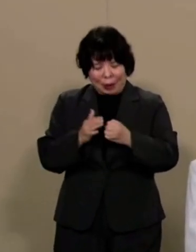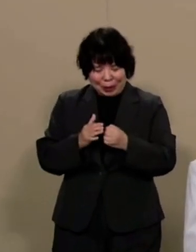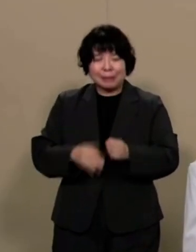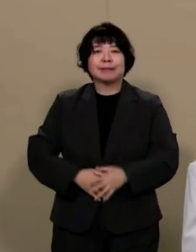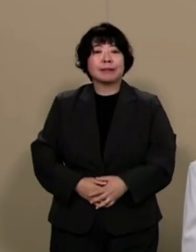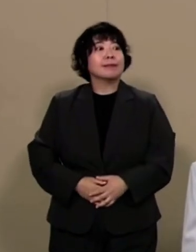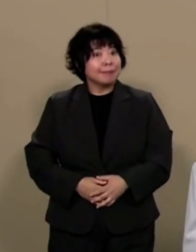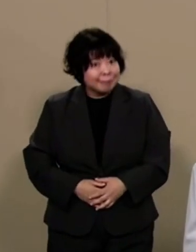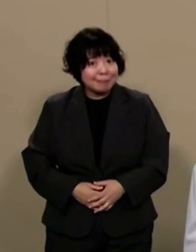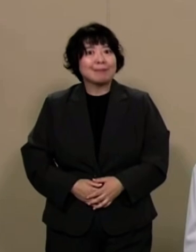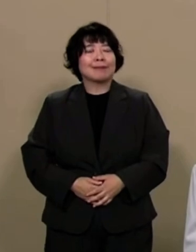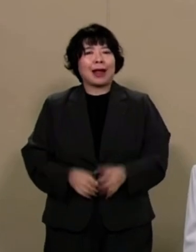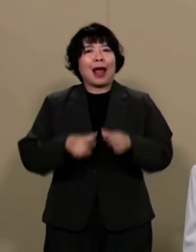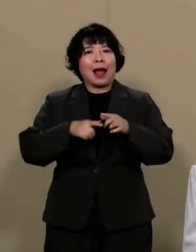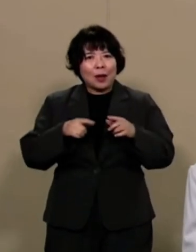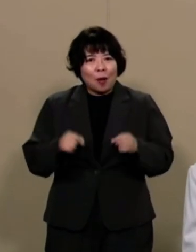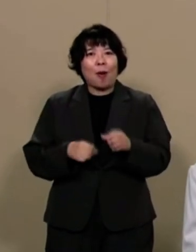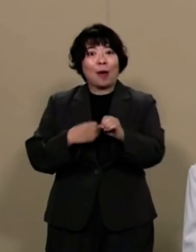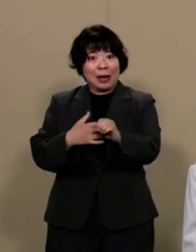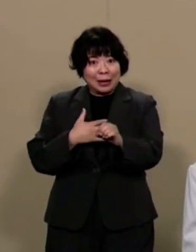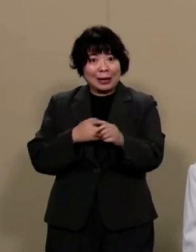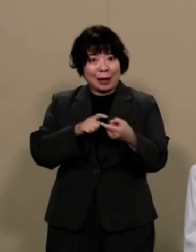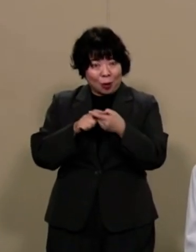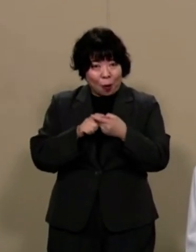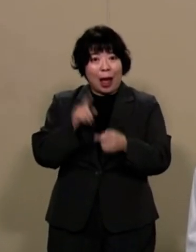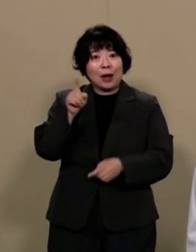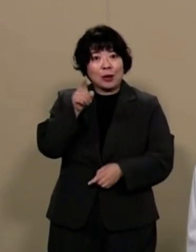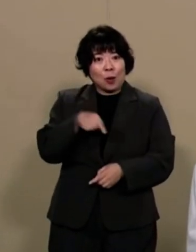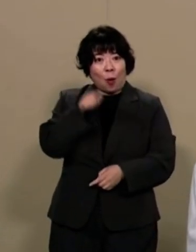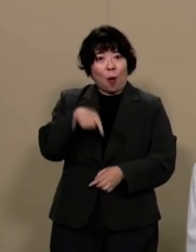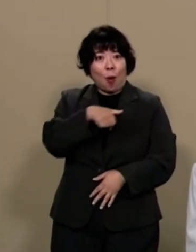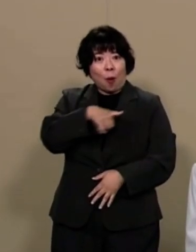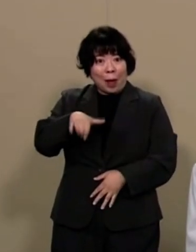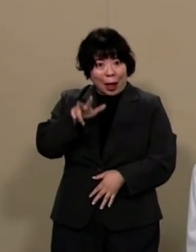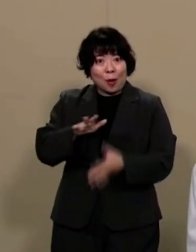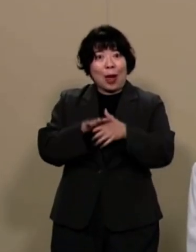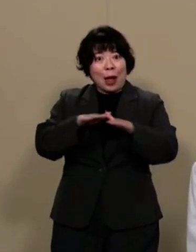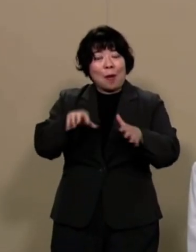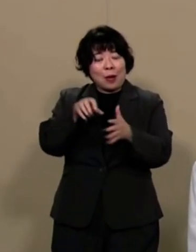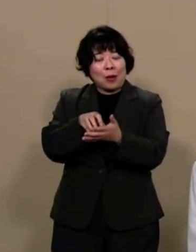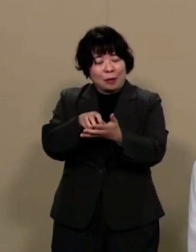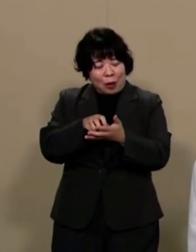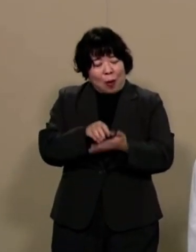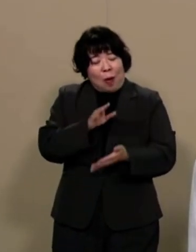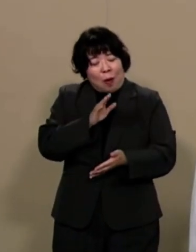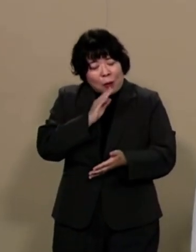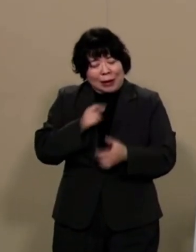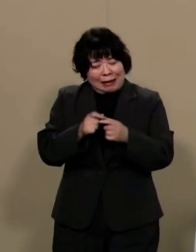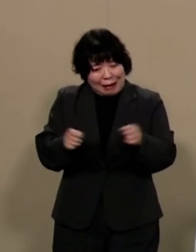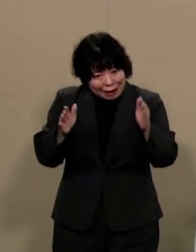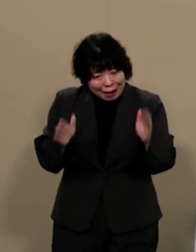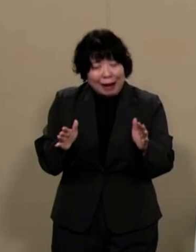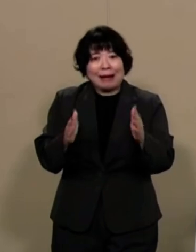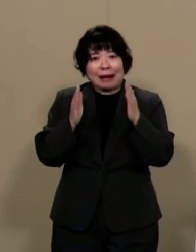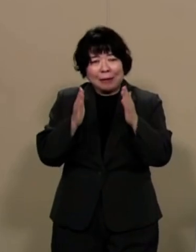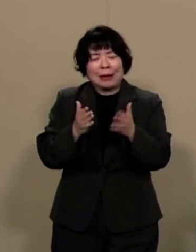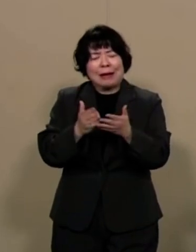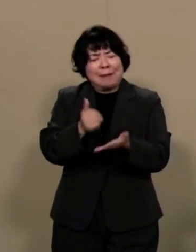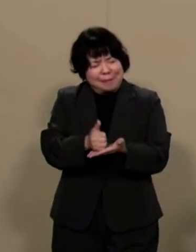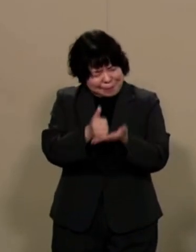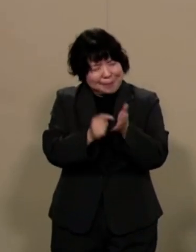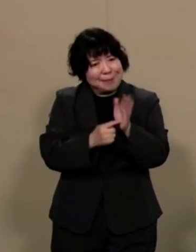日本被団協がノーベル平和賞を受賞いたしましたよね本当に長年の頑張ってこられましたまず